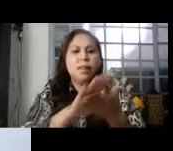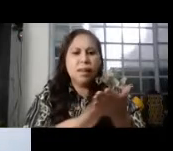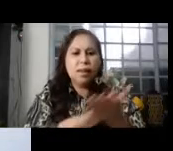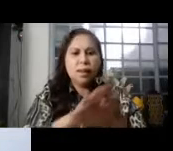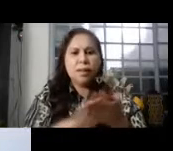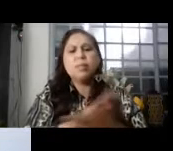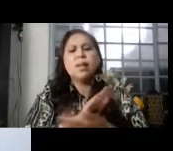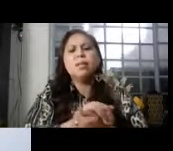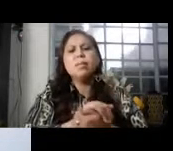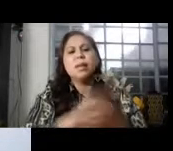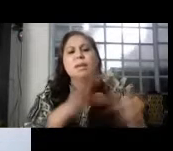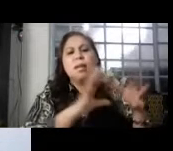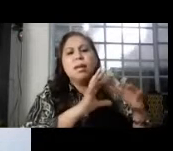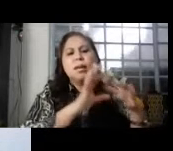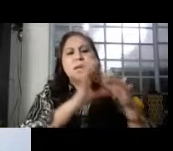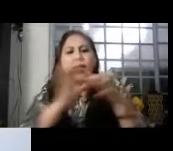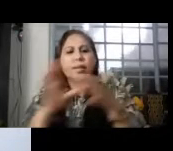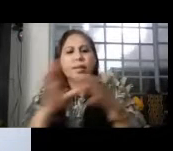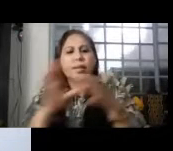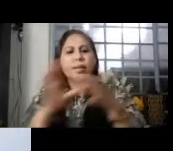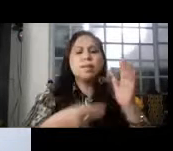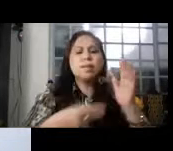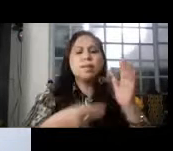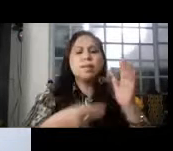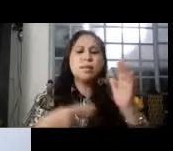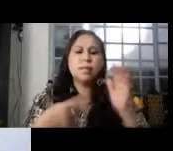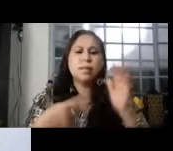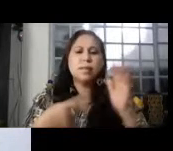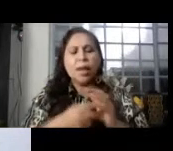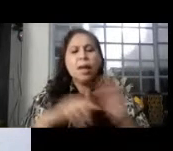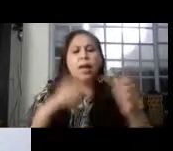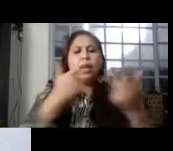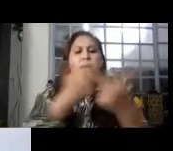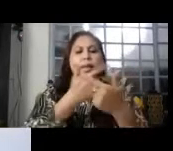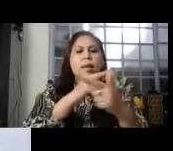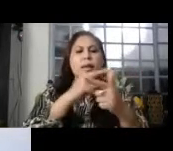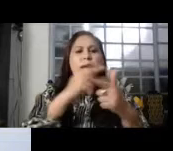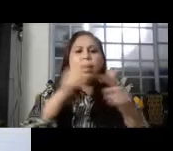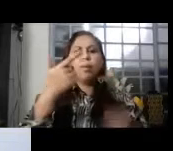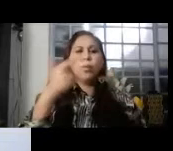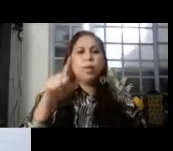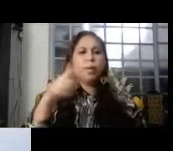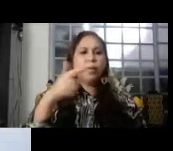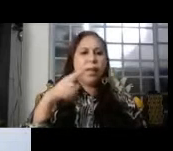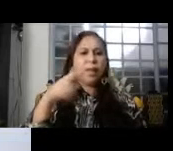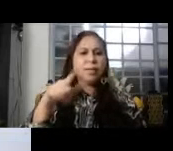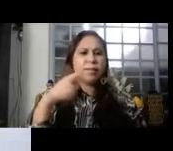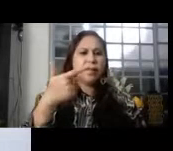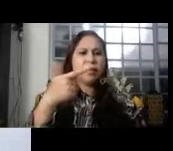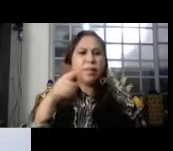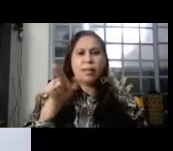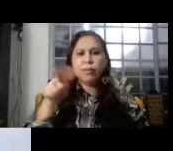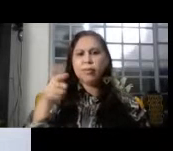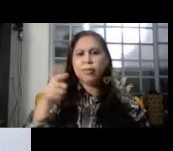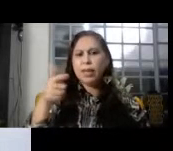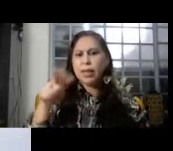quê. Ele é usado também. Então, nesses contextos e nesse sentido. E o não ter é assim,